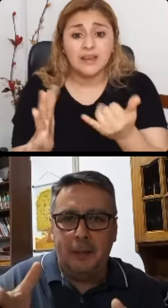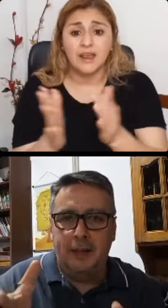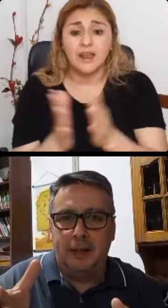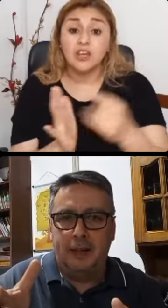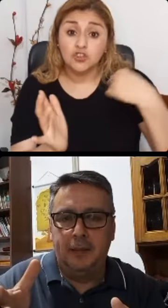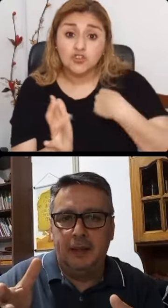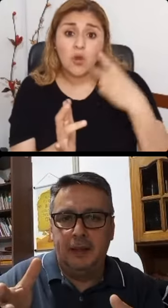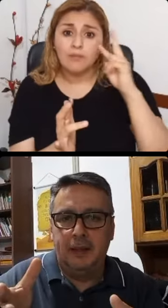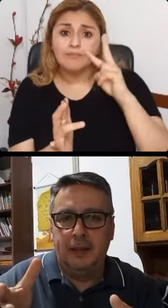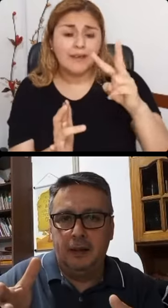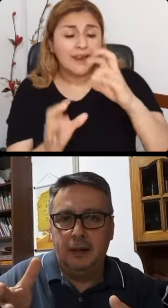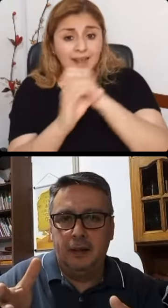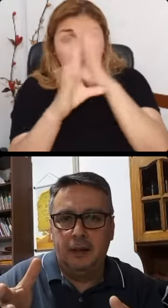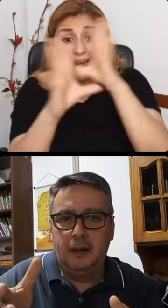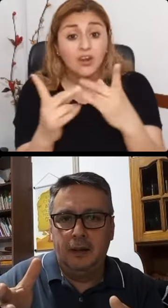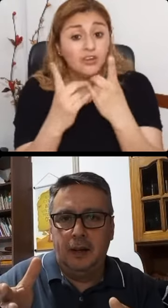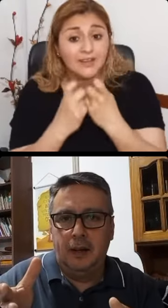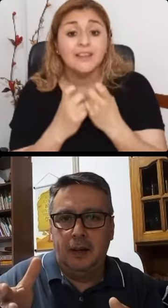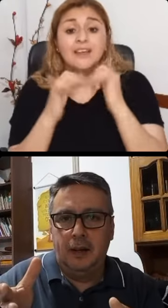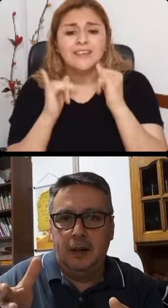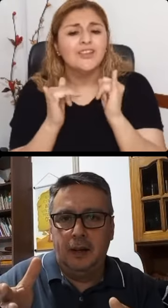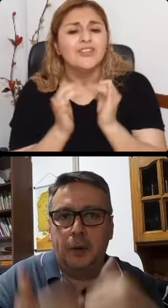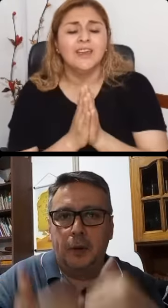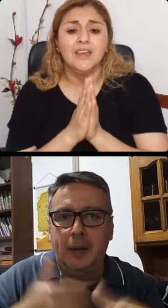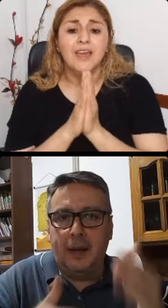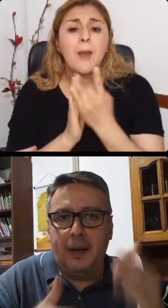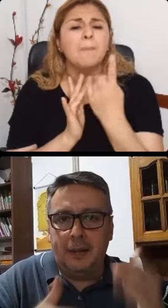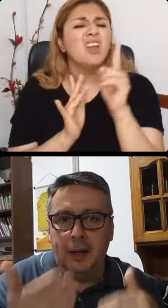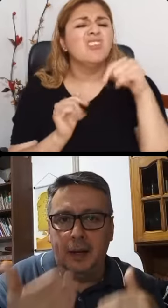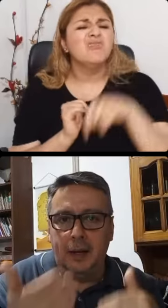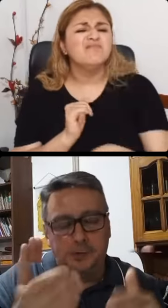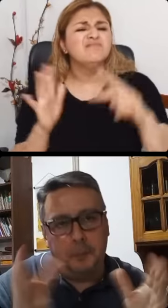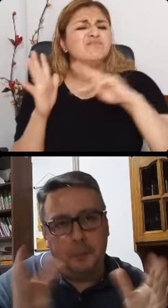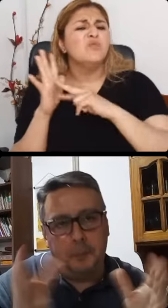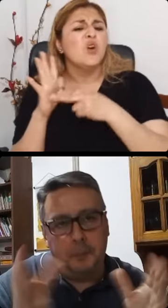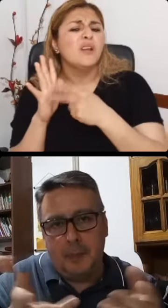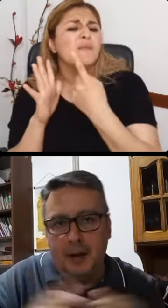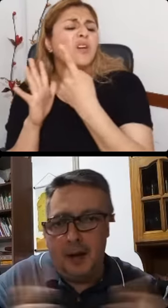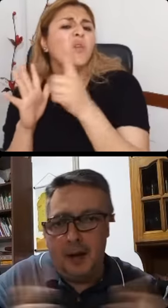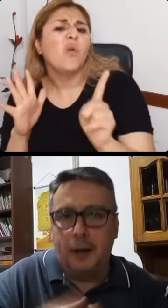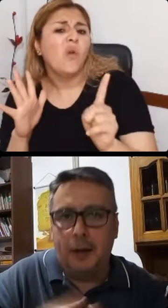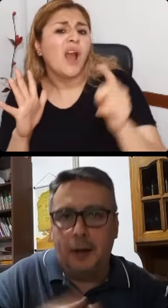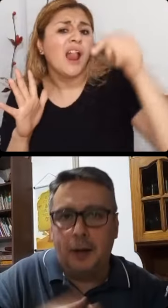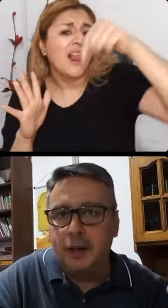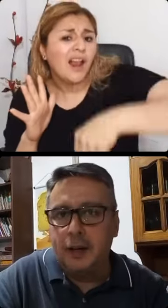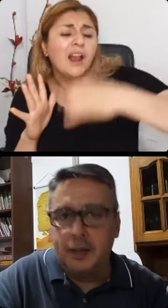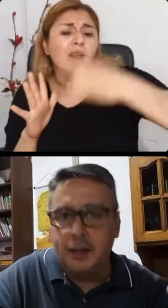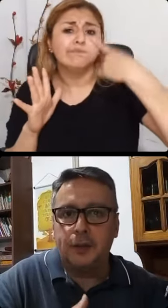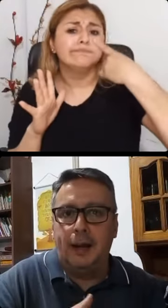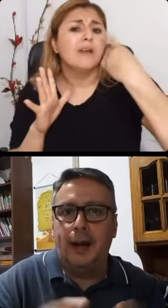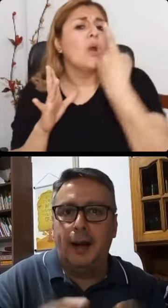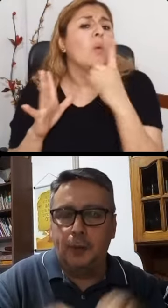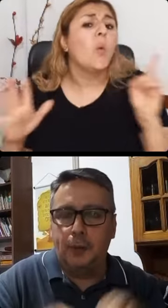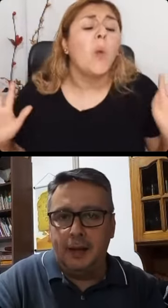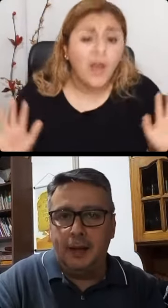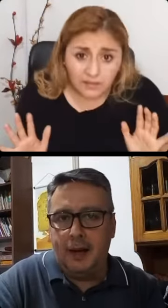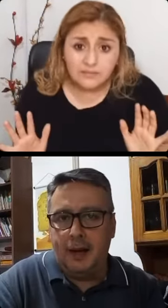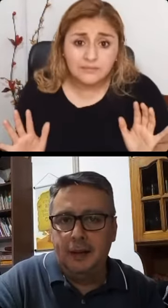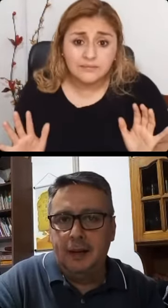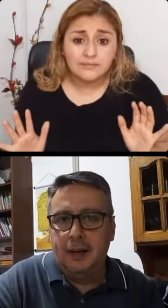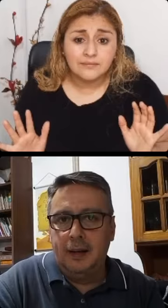claramente ¿sí? el problema que tenemos problemas la cuestión que tenemos en la